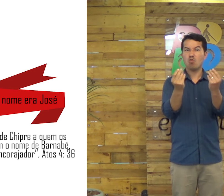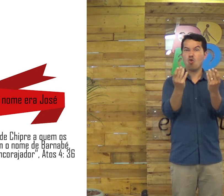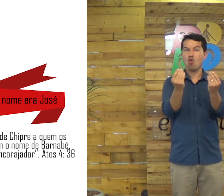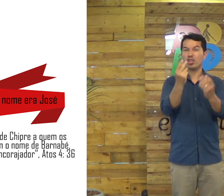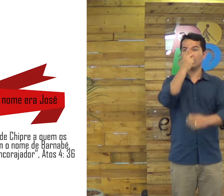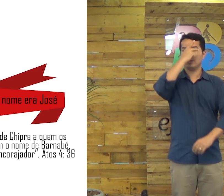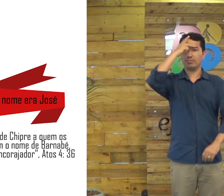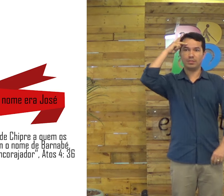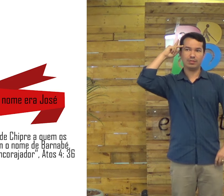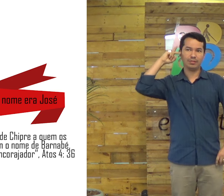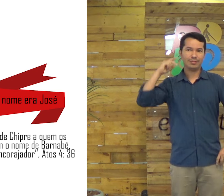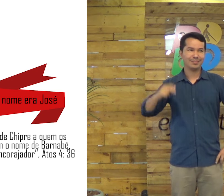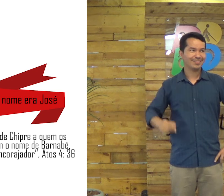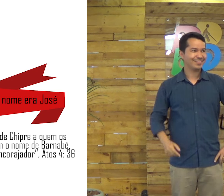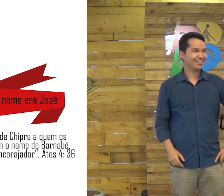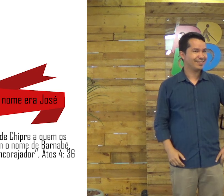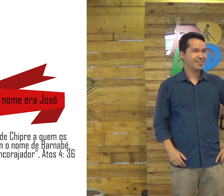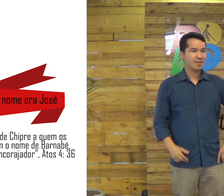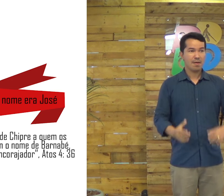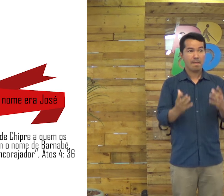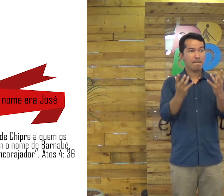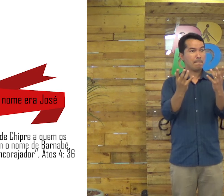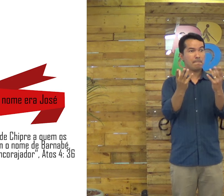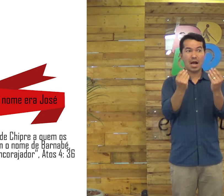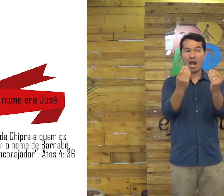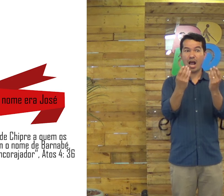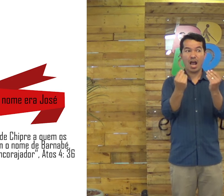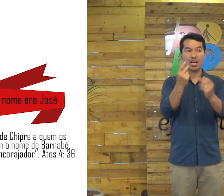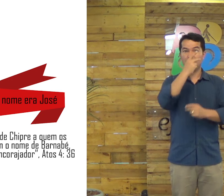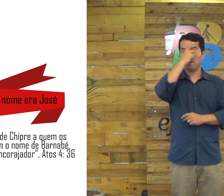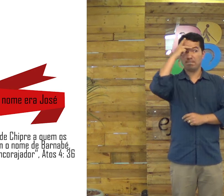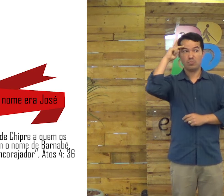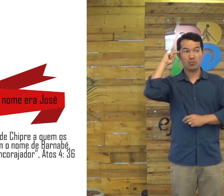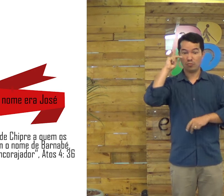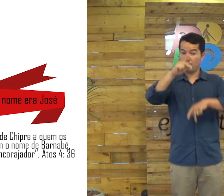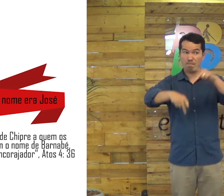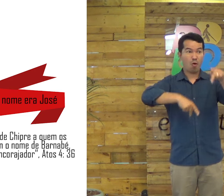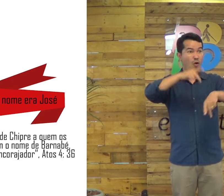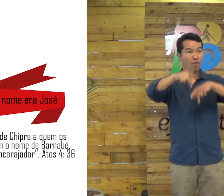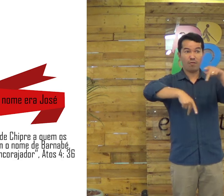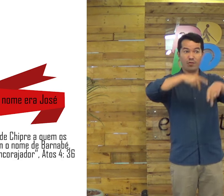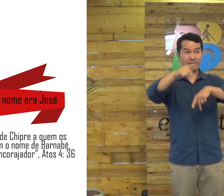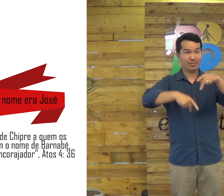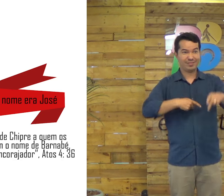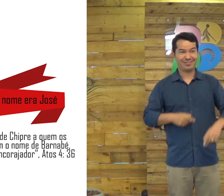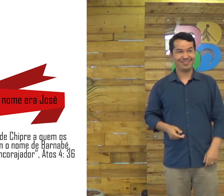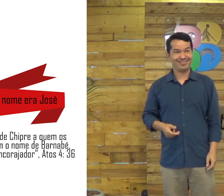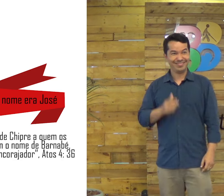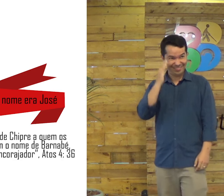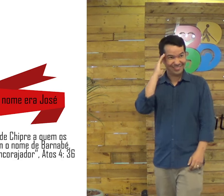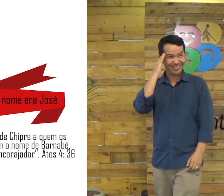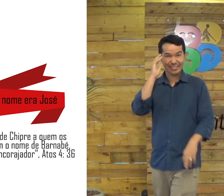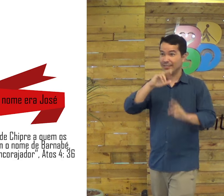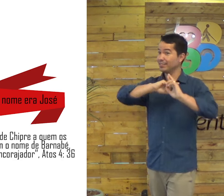de muitas pessoas. Ou de muitas nações. Muitos povos. Entendeu?